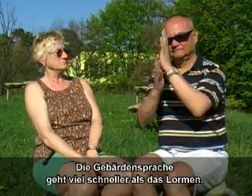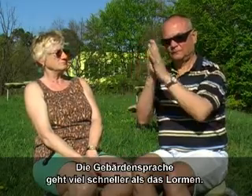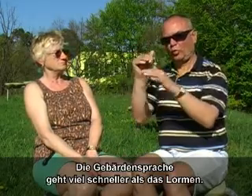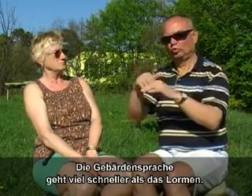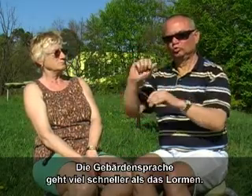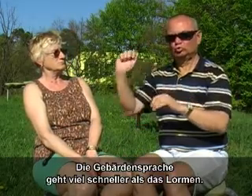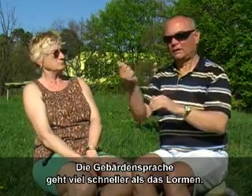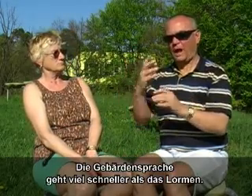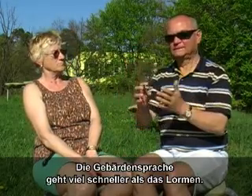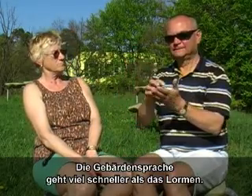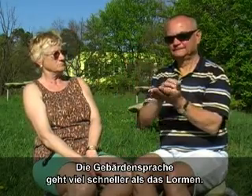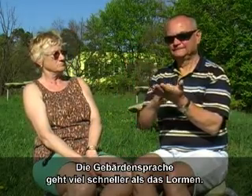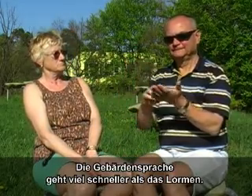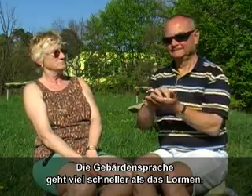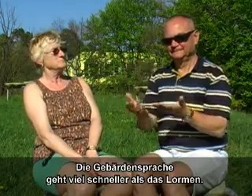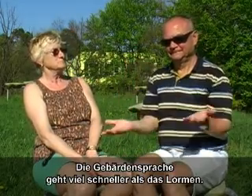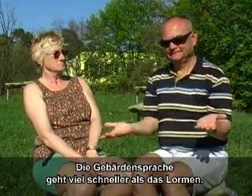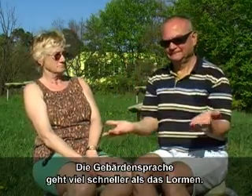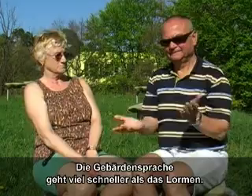Die Gebärdensprache geht viel schneller als das Lormen.